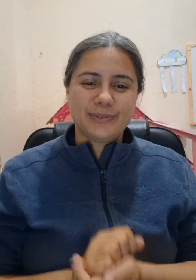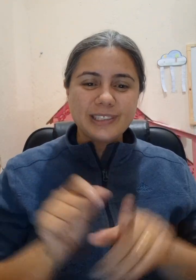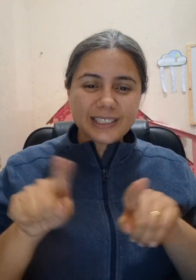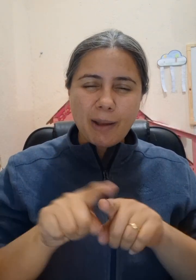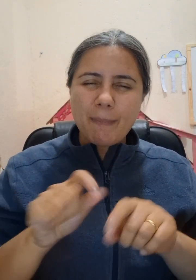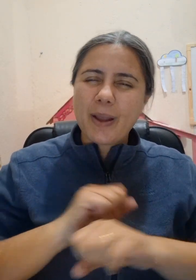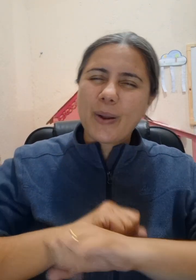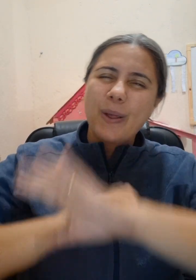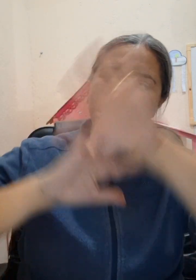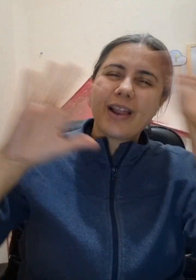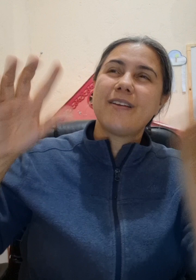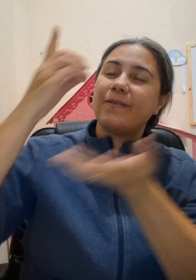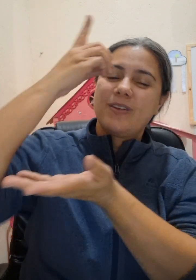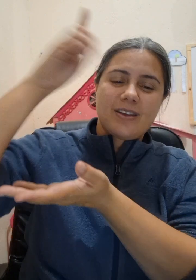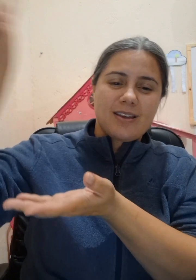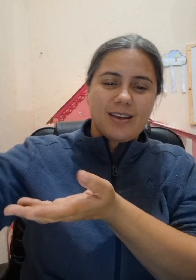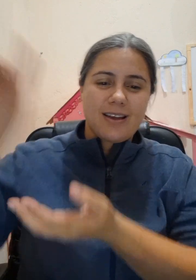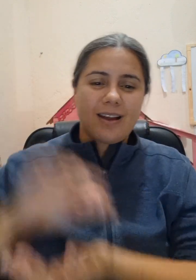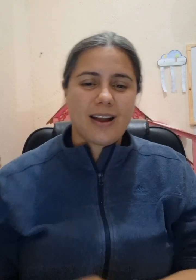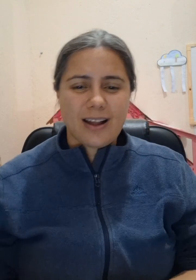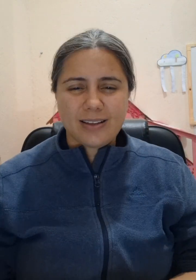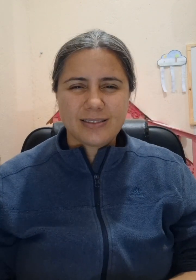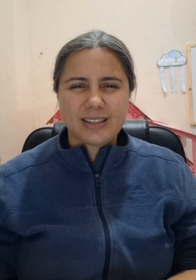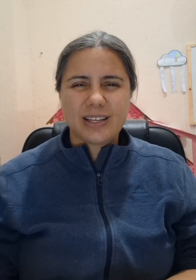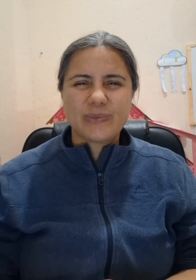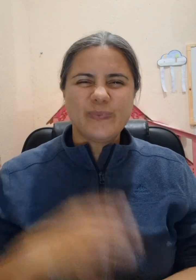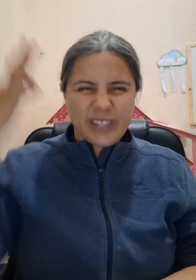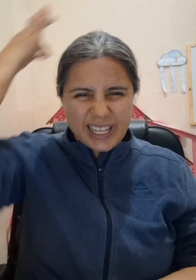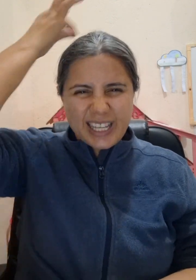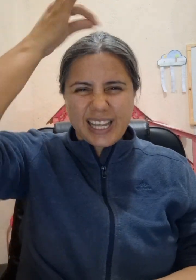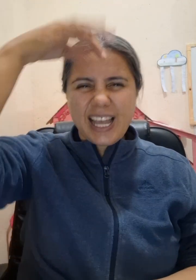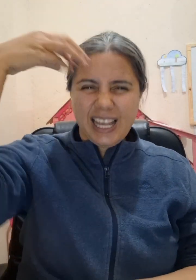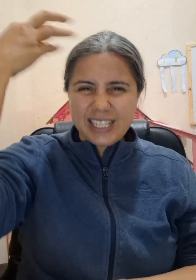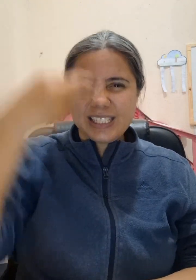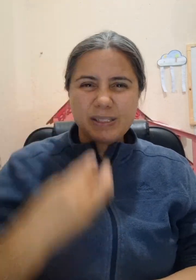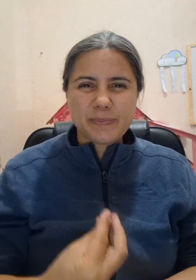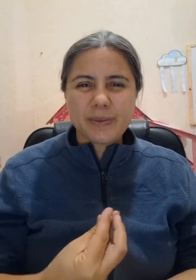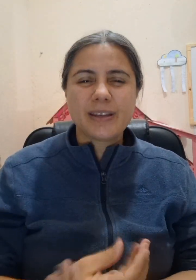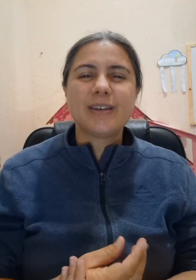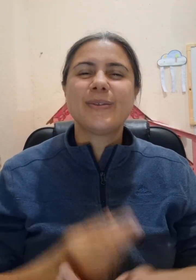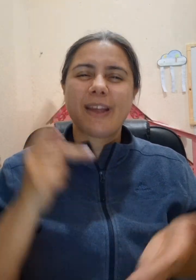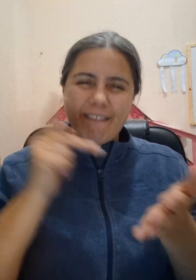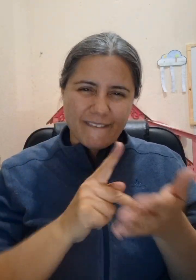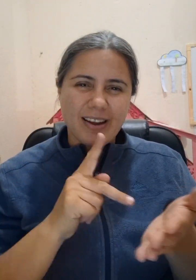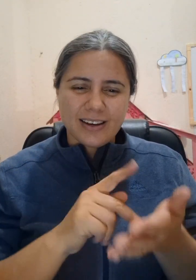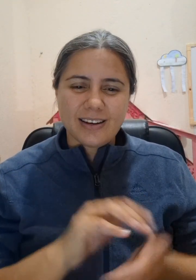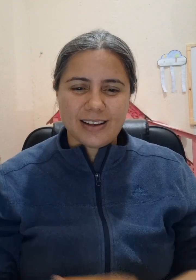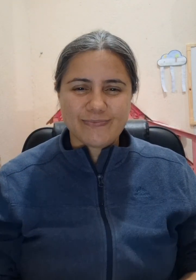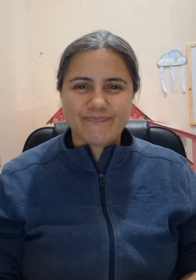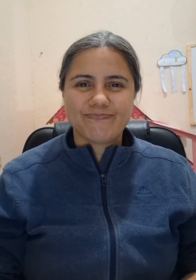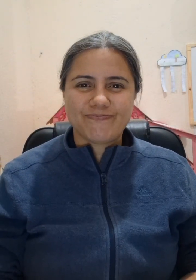Cristo e glorifica a Deus em espírito e em